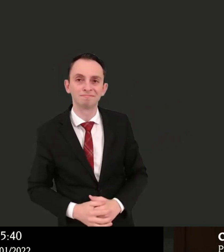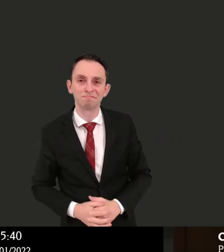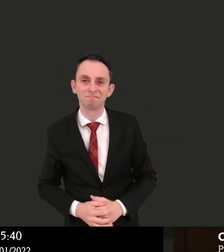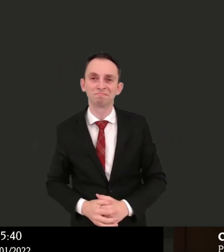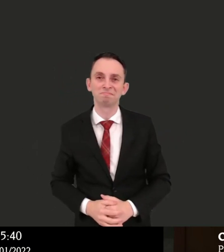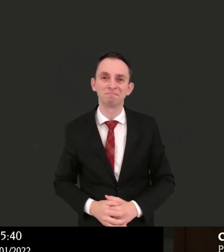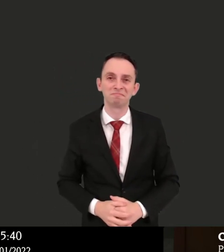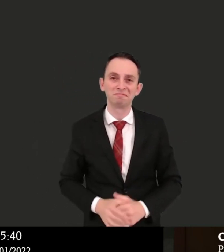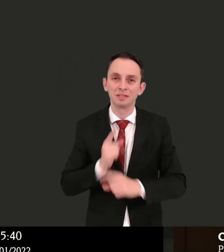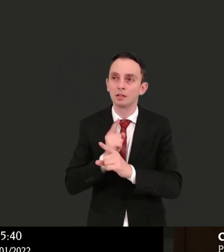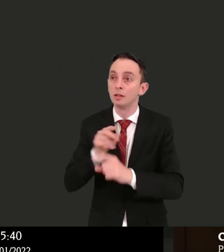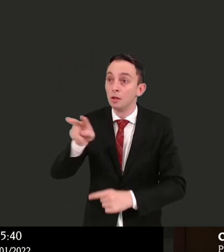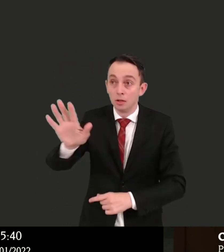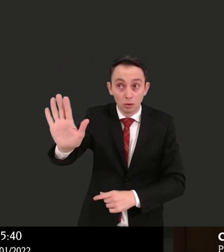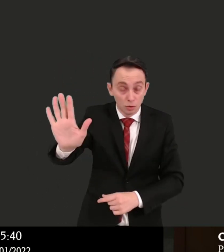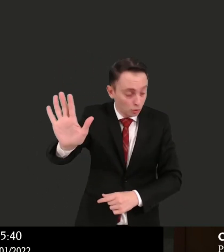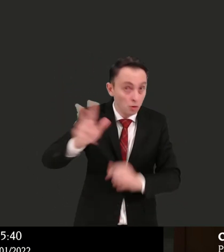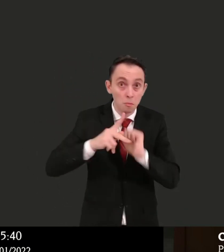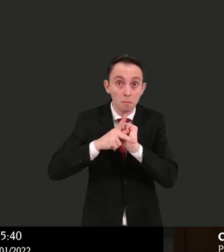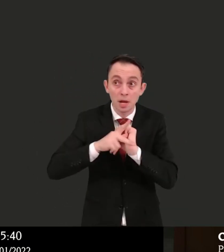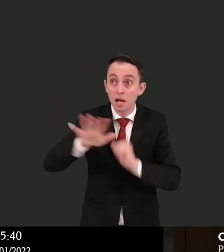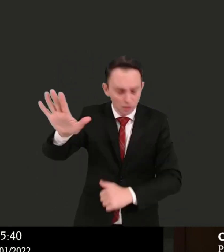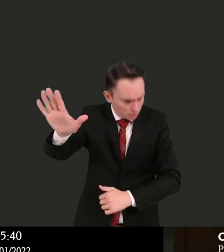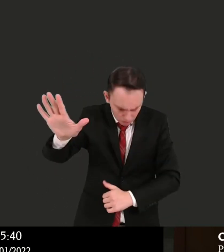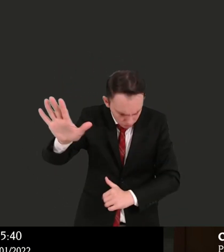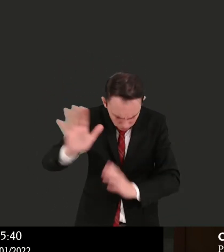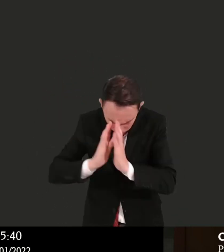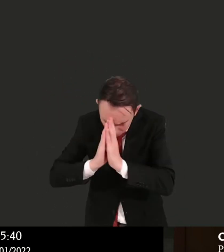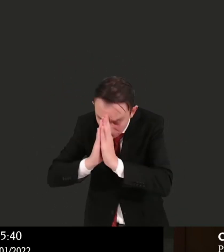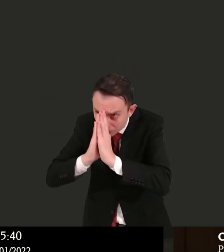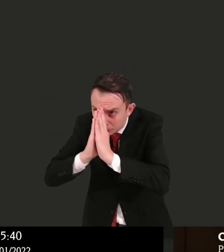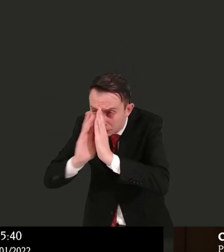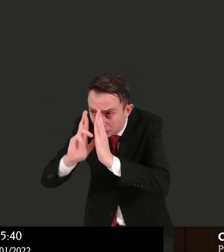Eles caíram em si mesmo. Pedro abaixou a cabeça e falou: não, senhor.